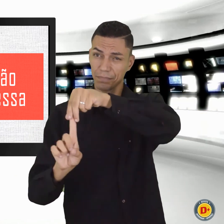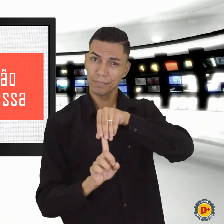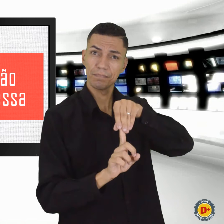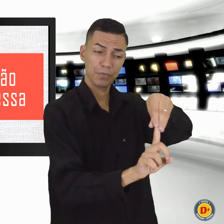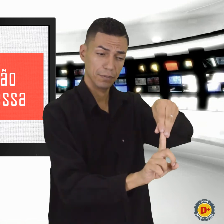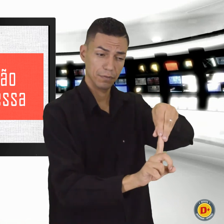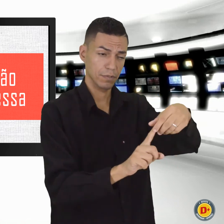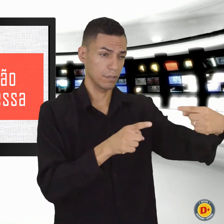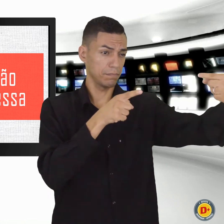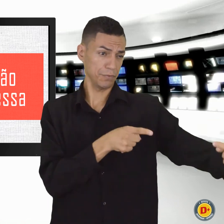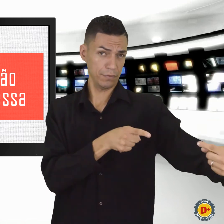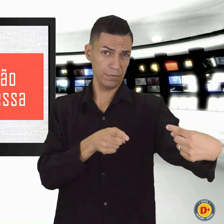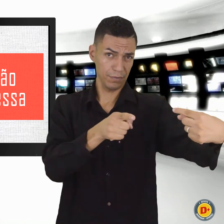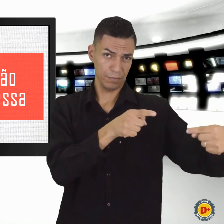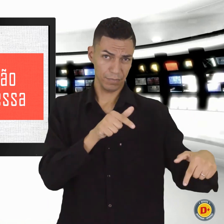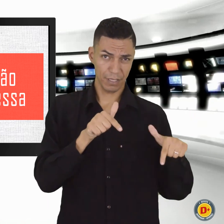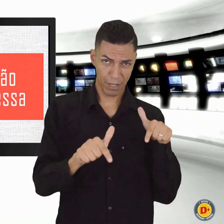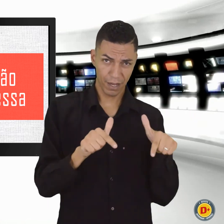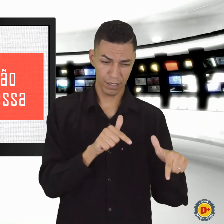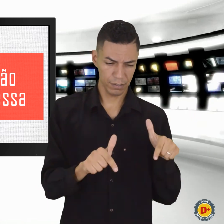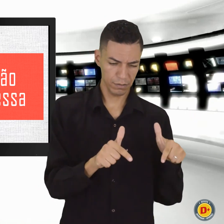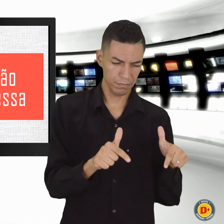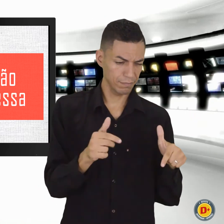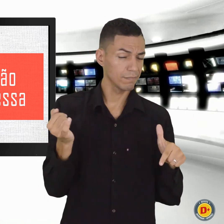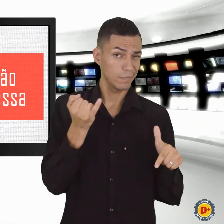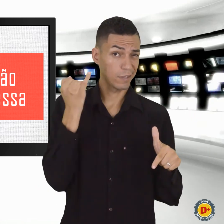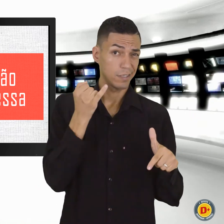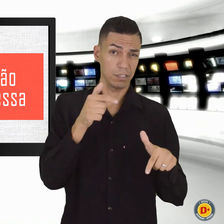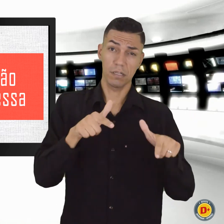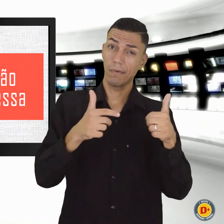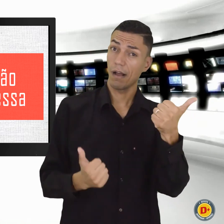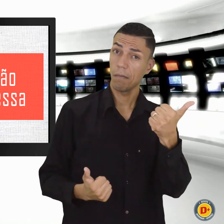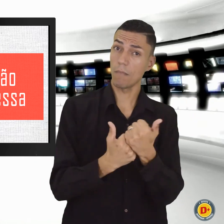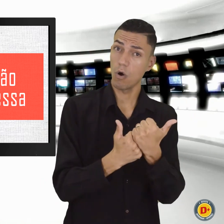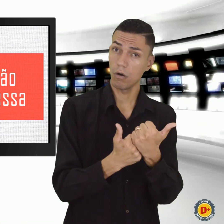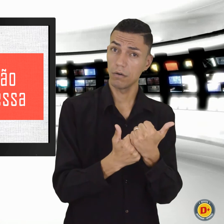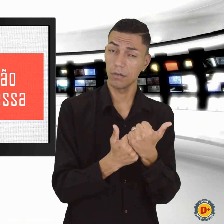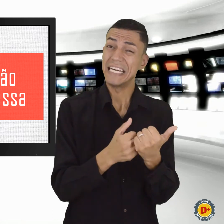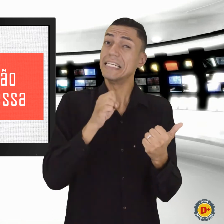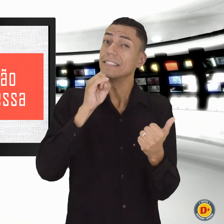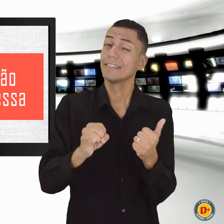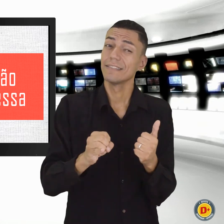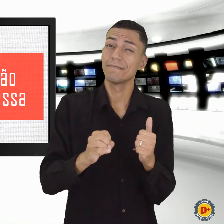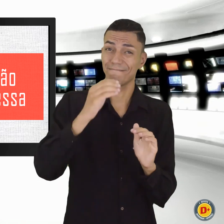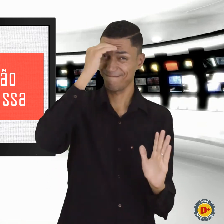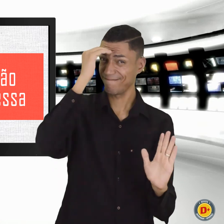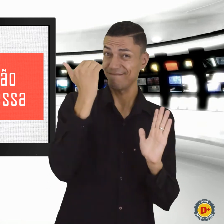meio de trabalho com apoio, observadas as seguintes diretrizes, e passa a